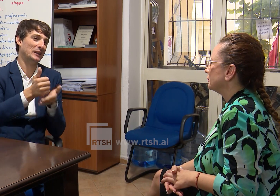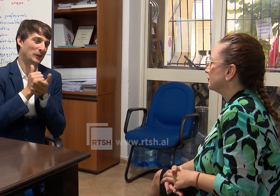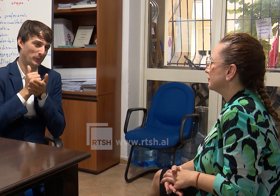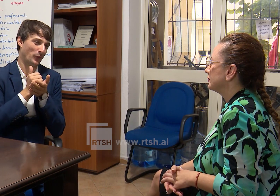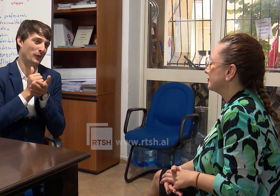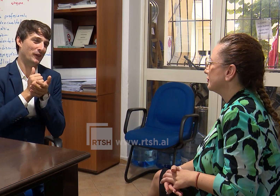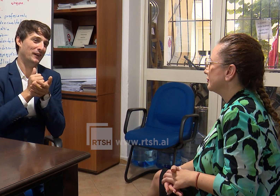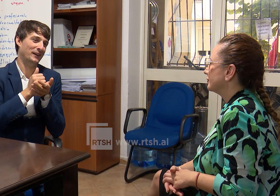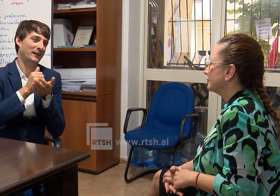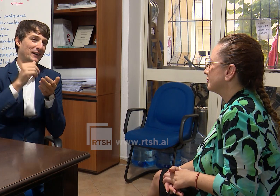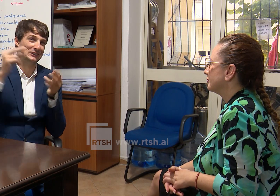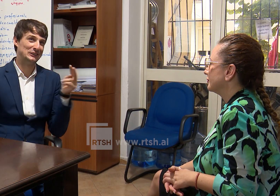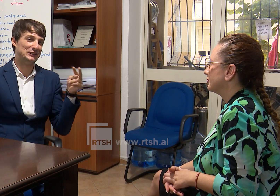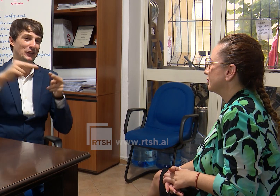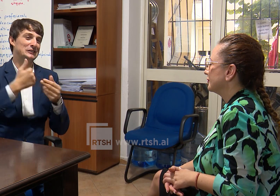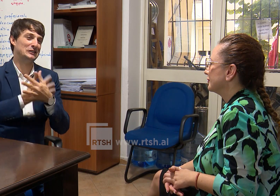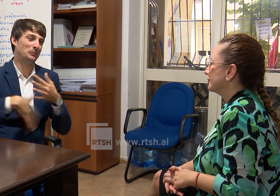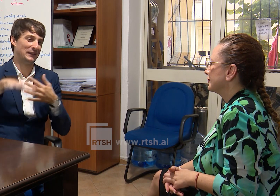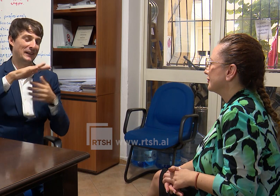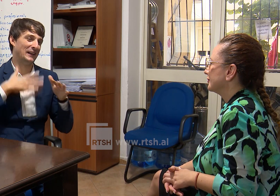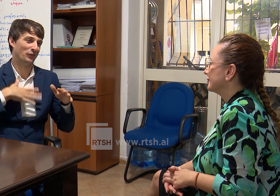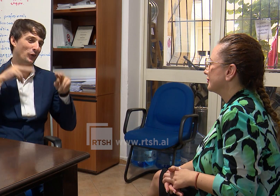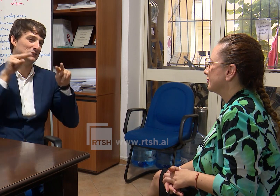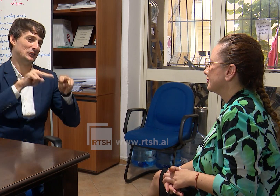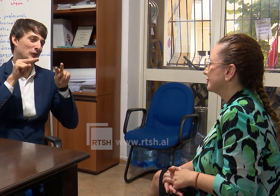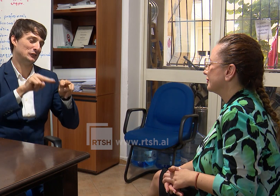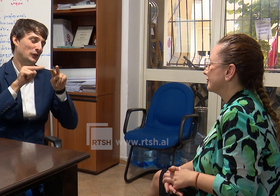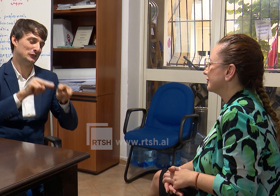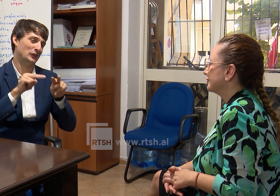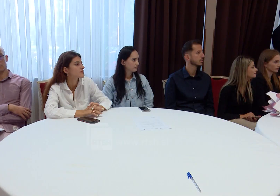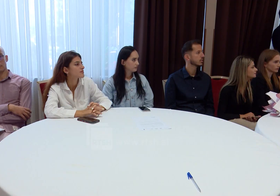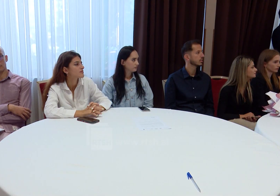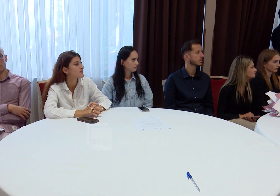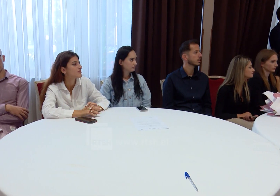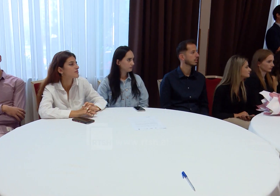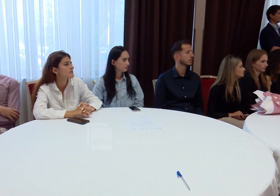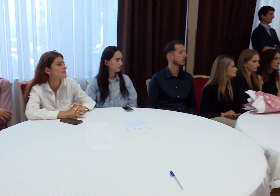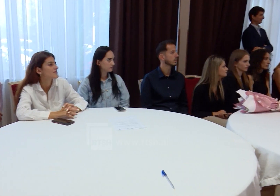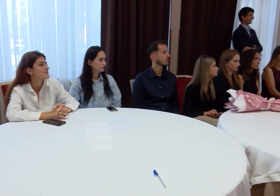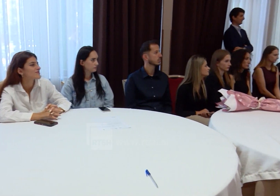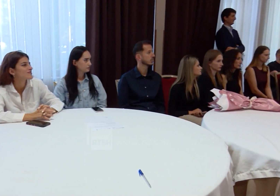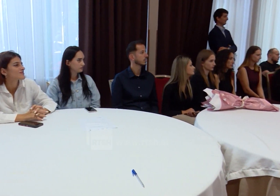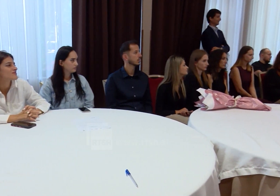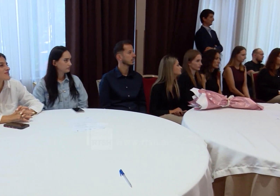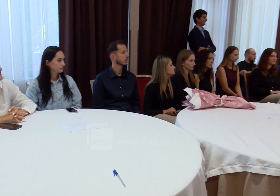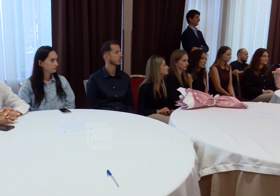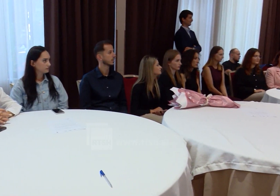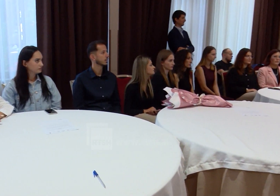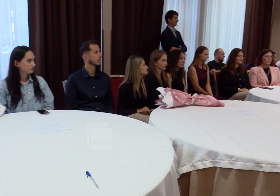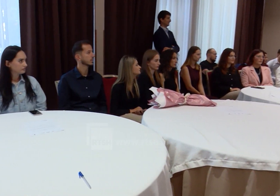komuniteti. Ndërsa rendit disa nga arritjet e bëra, kreu i organizatës së njerëzve që nuk dëgjojnë në Shqipëri, Florian Rojba, thotë se nevojat më të mëdha janë ato në